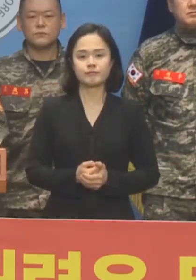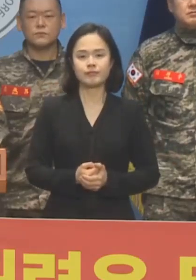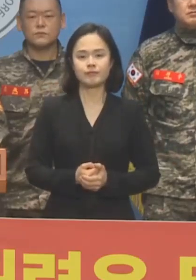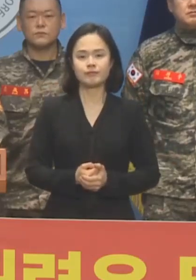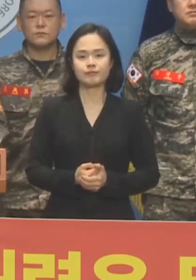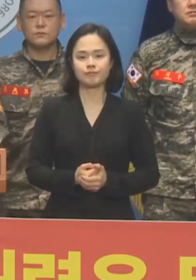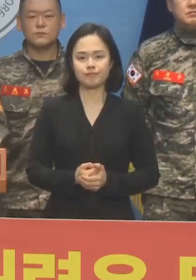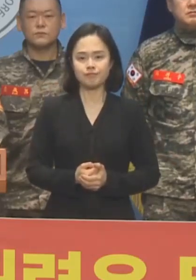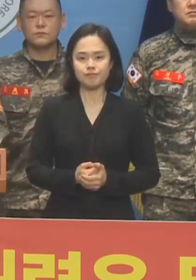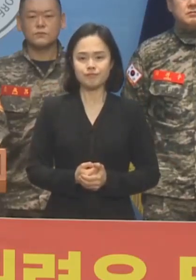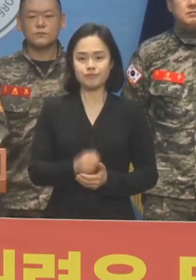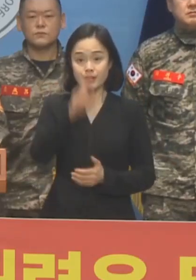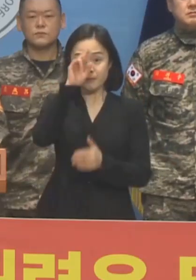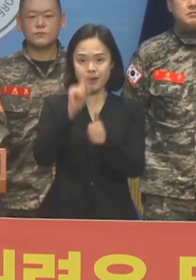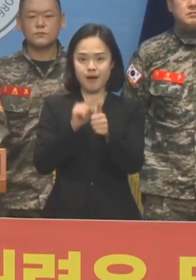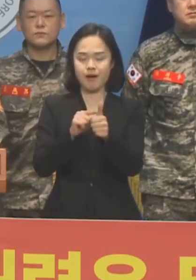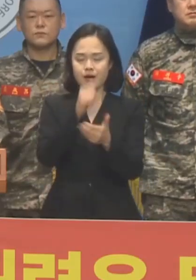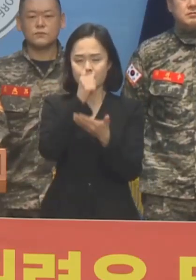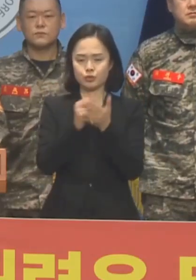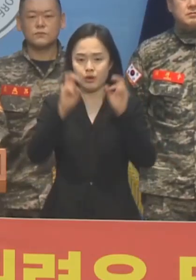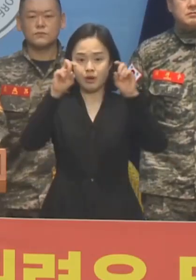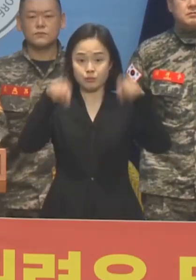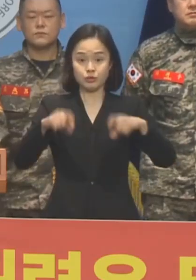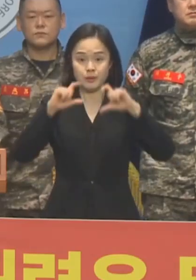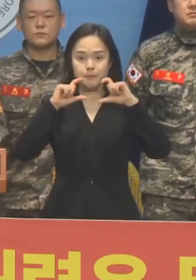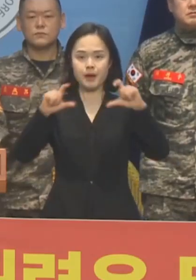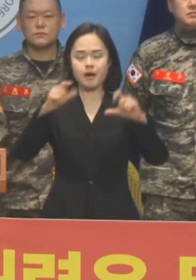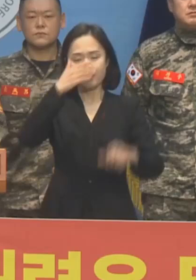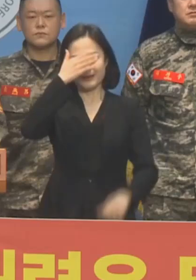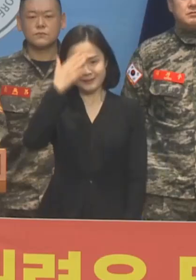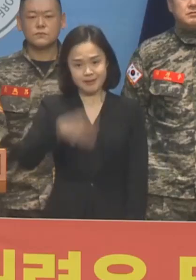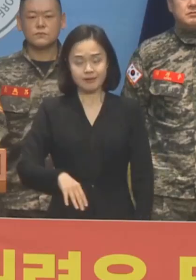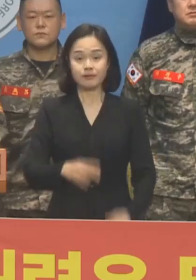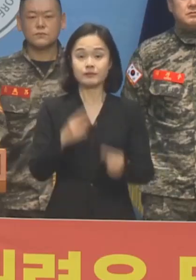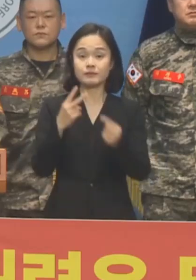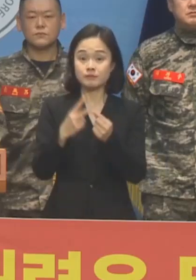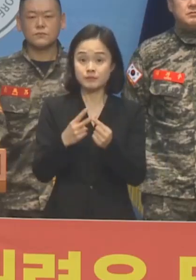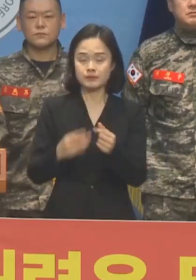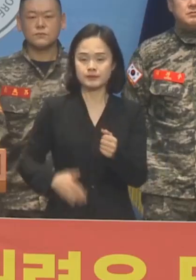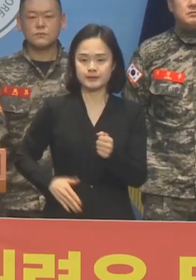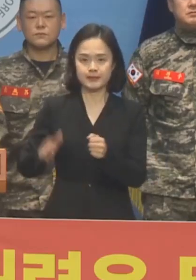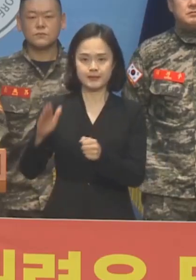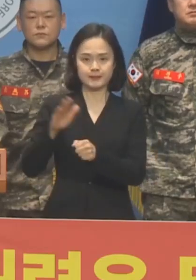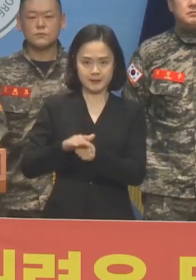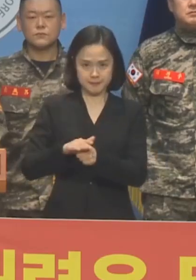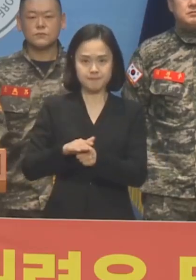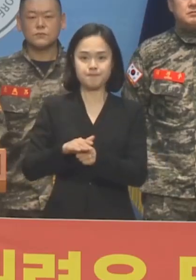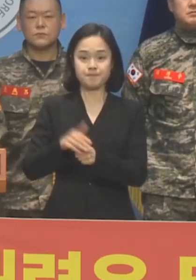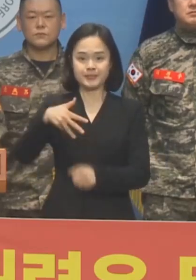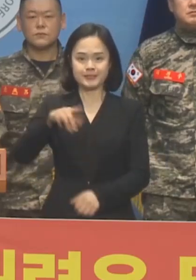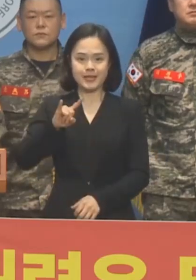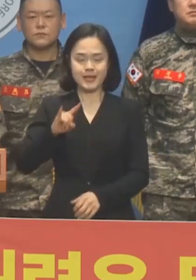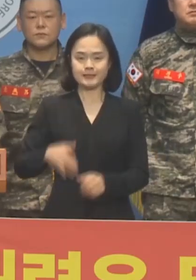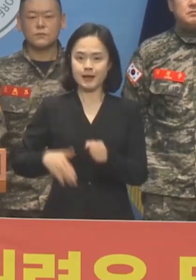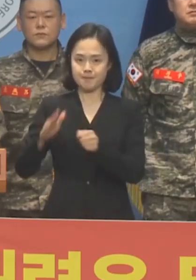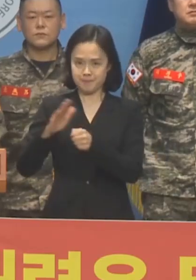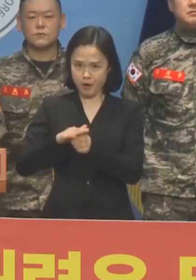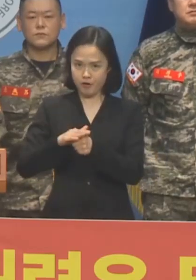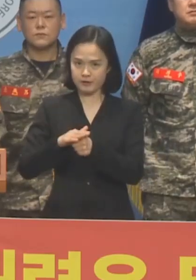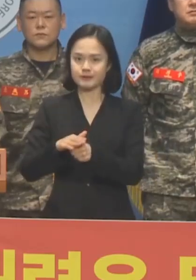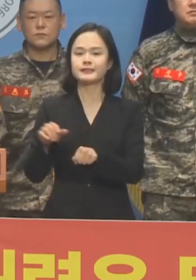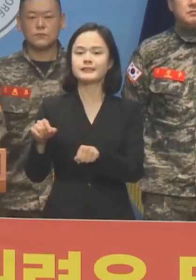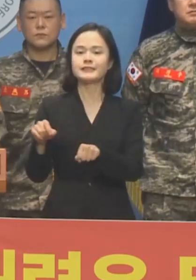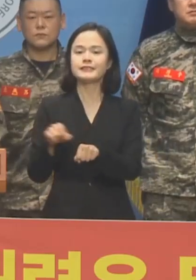남은 숙제를 위해서 최상병 특검법을 조속히 입법하여 순직과 수사